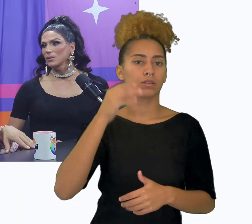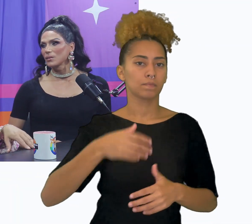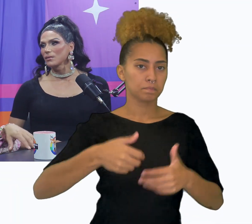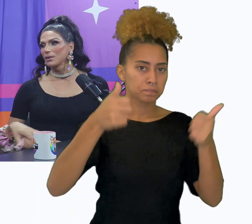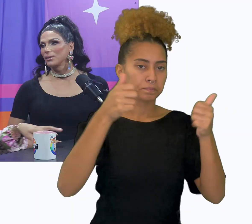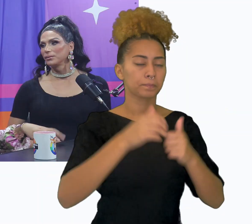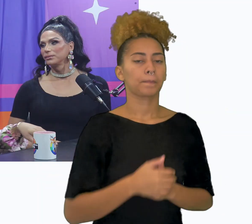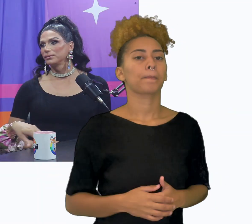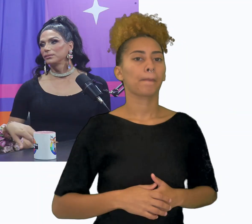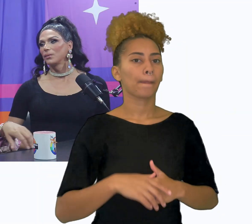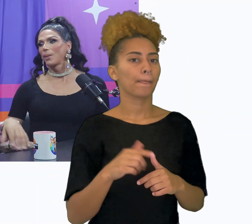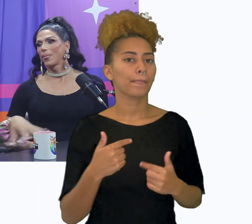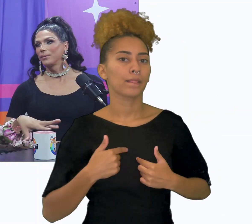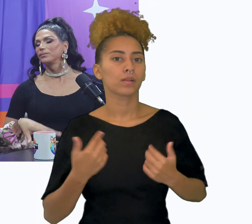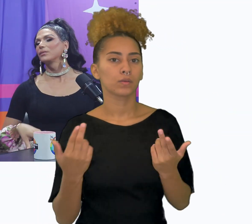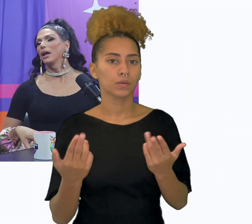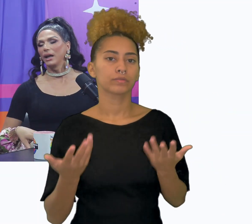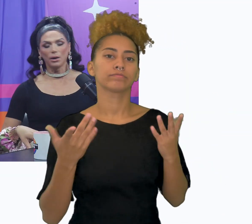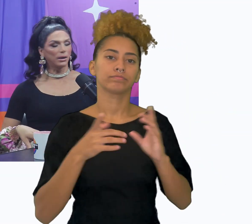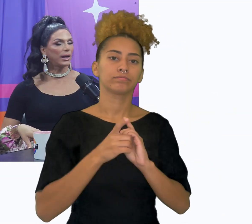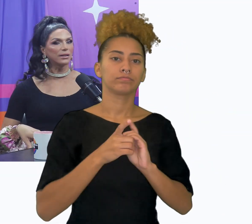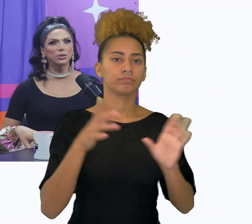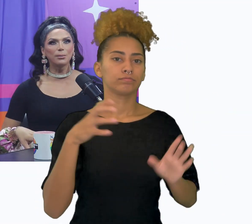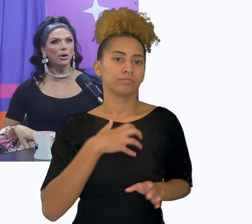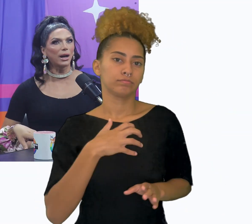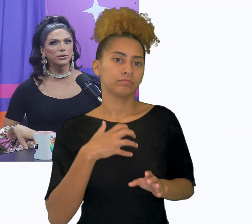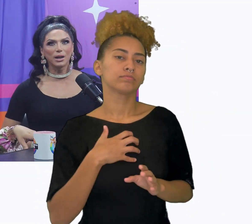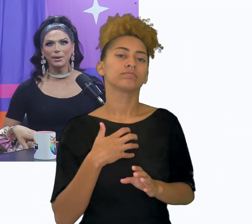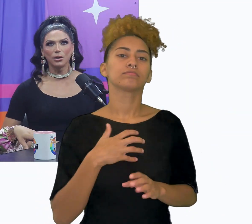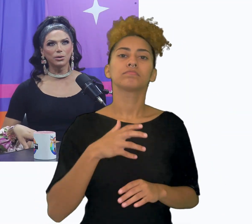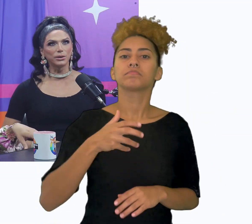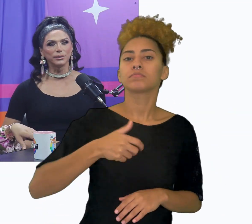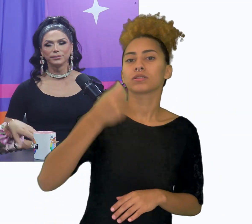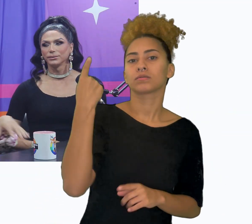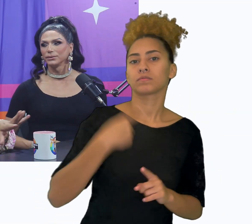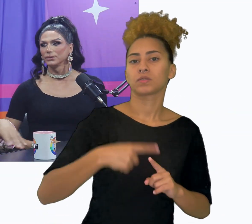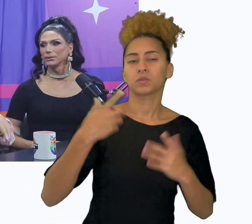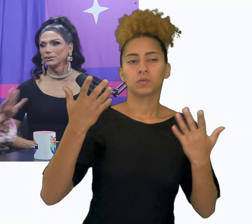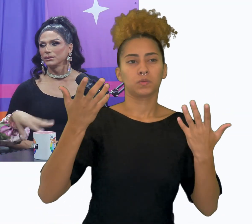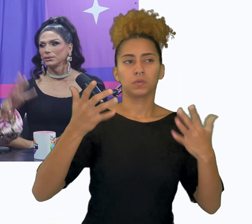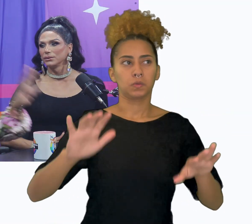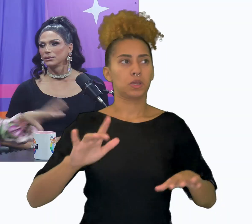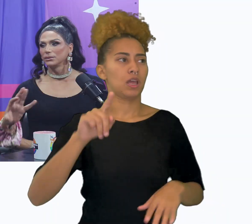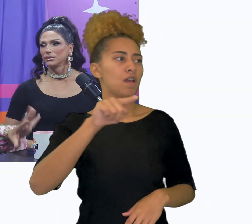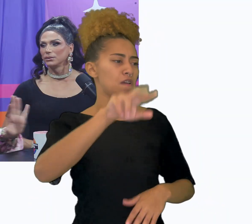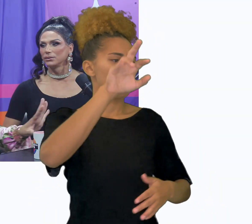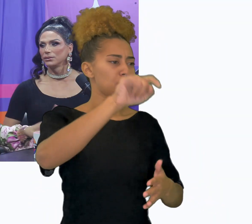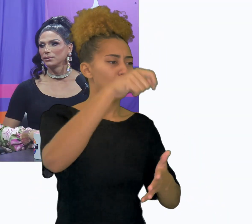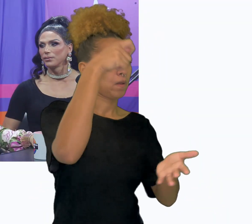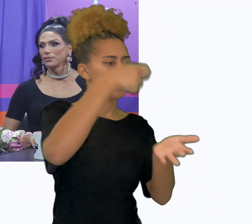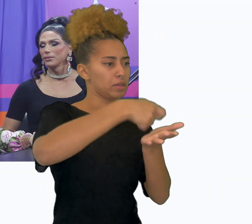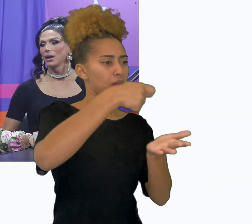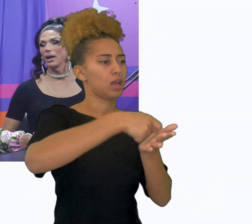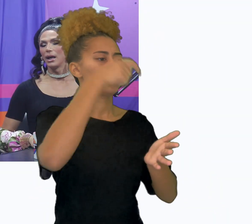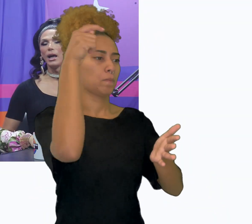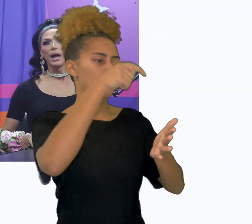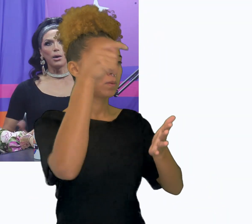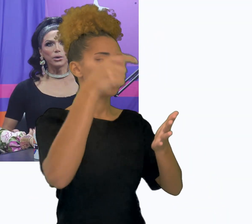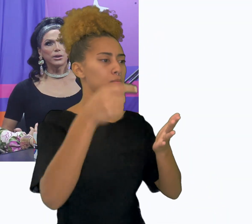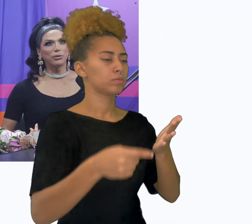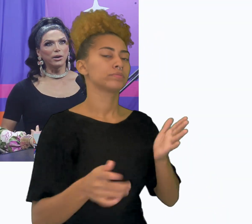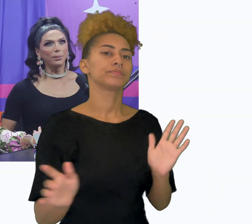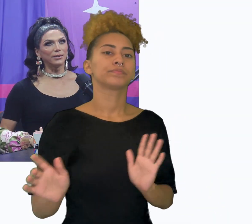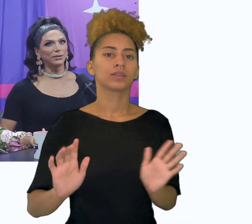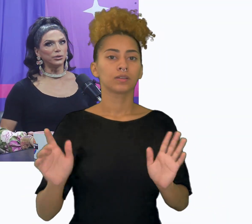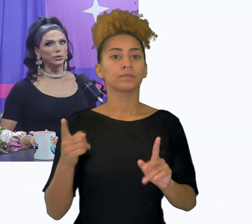de trabalhar assim, democraticamente. A criação democrática é a melhor coisa. Eu nunca quis impor, vai ser isso assado. É